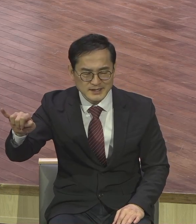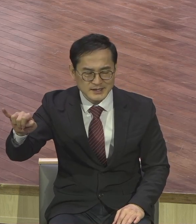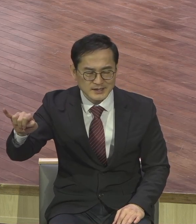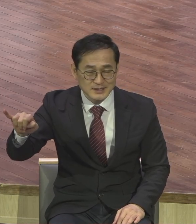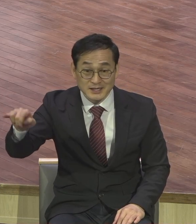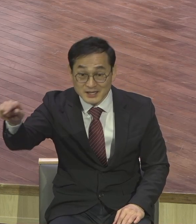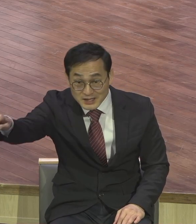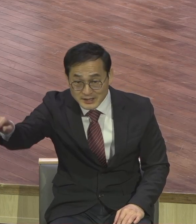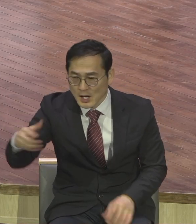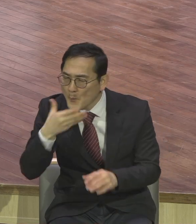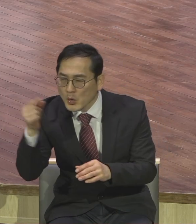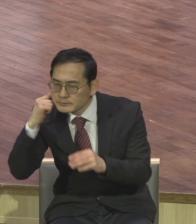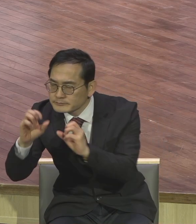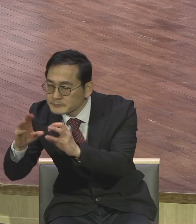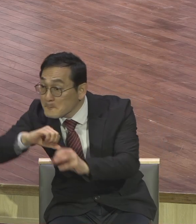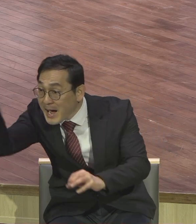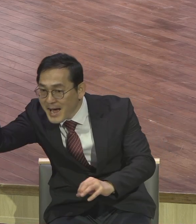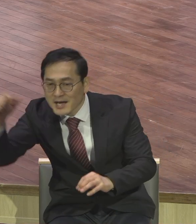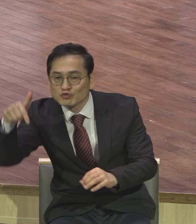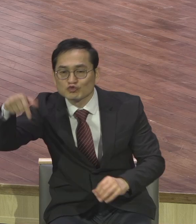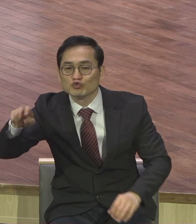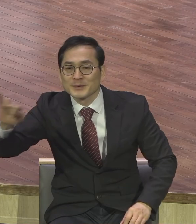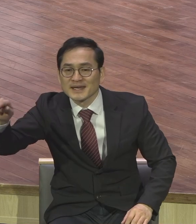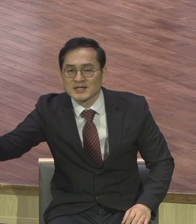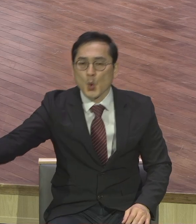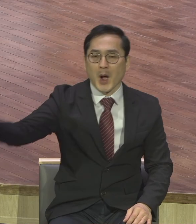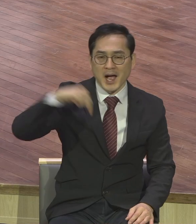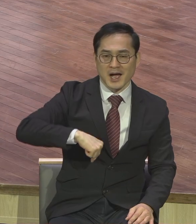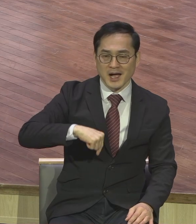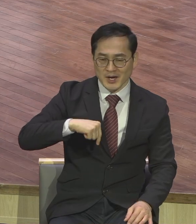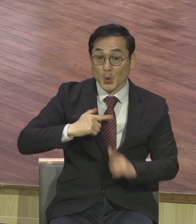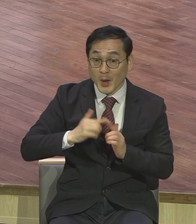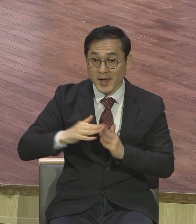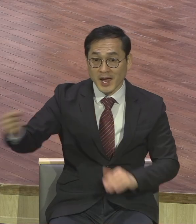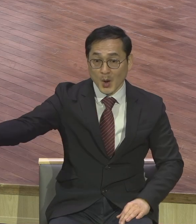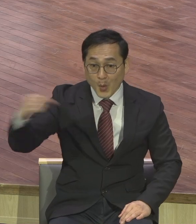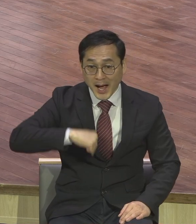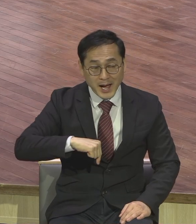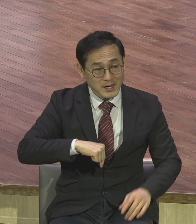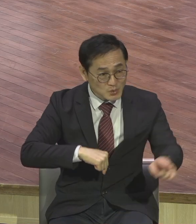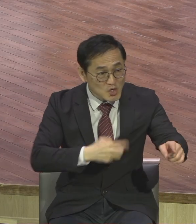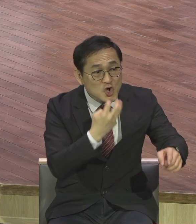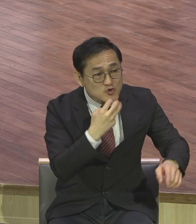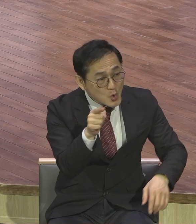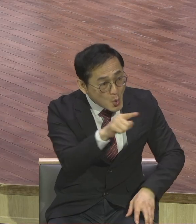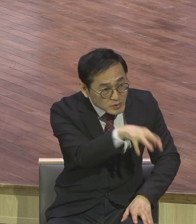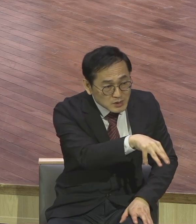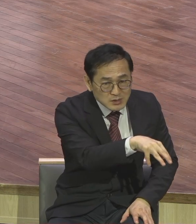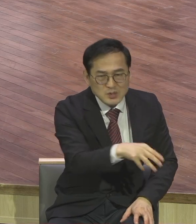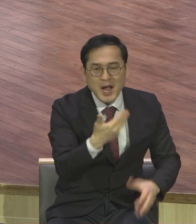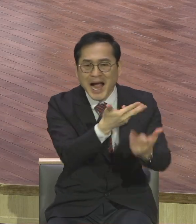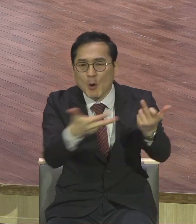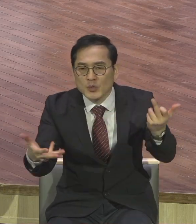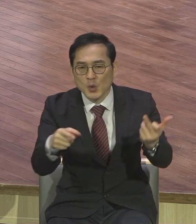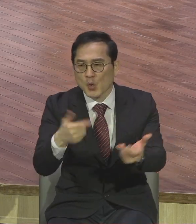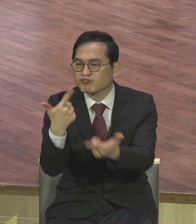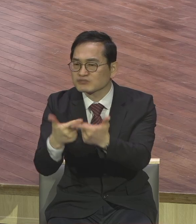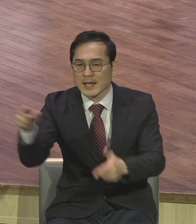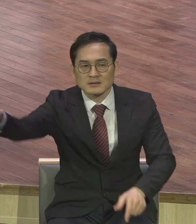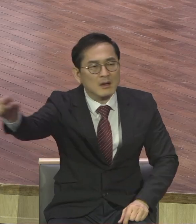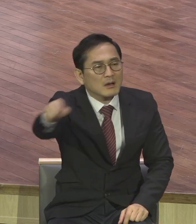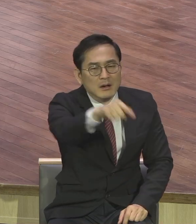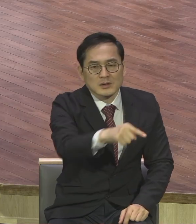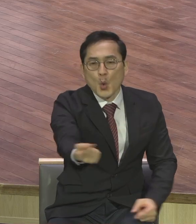몰랐어요. 구미 청년인데 구미에서 올라오고 대치동에서도 오고 그렇게 전도를 저 강원도 저 부산에